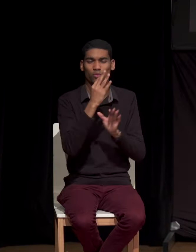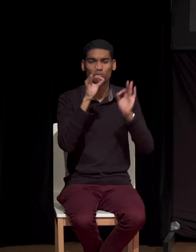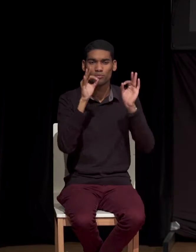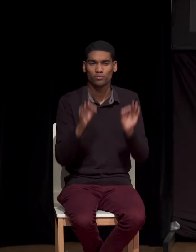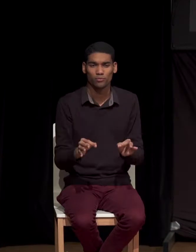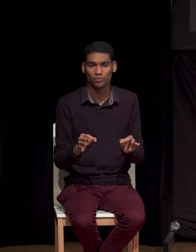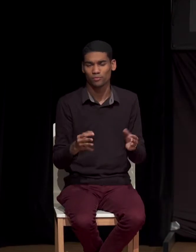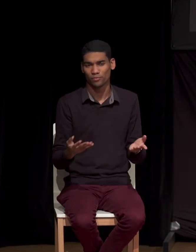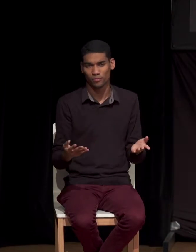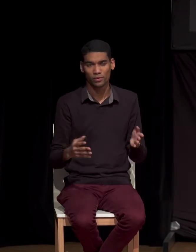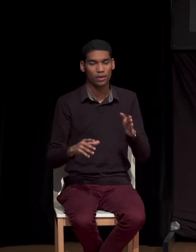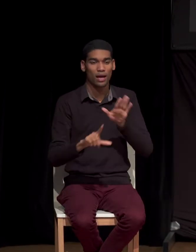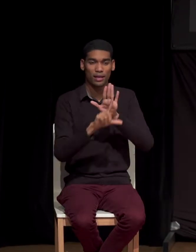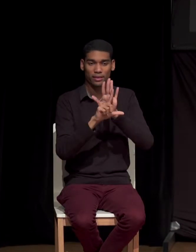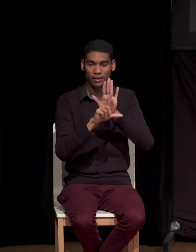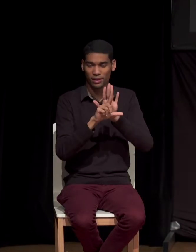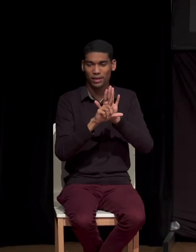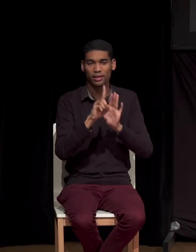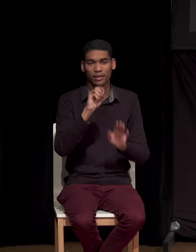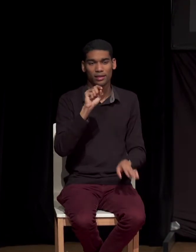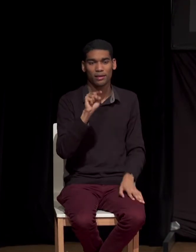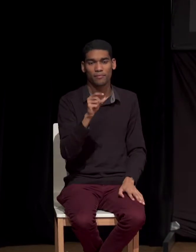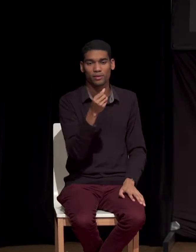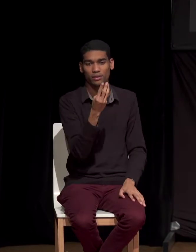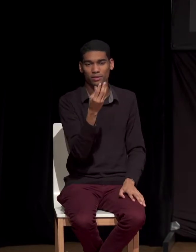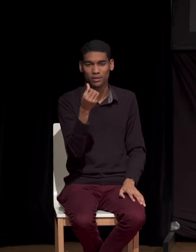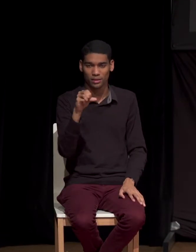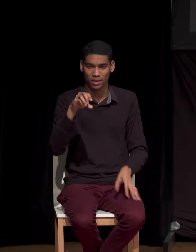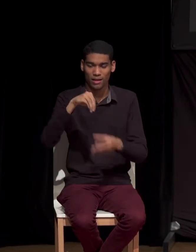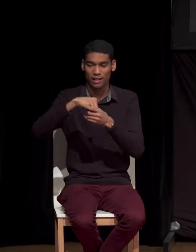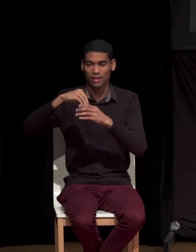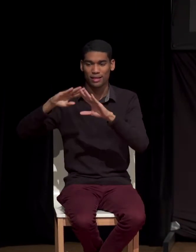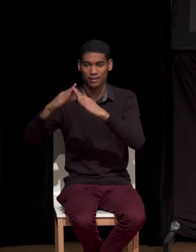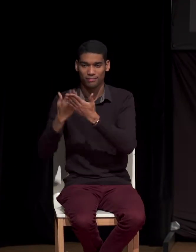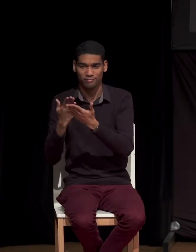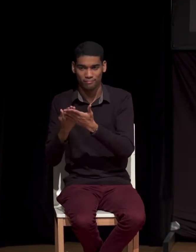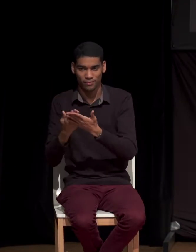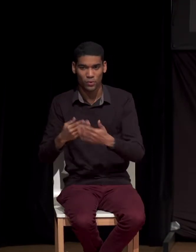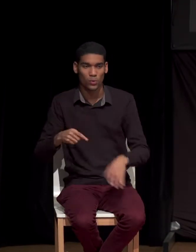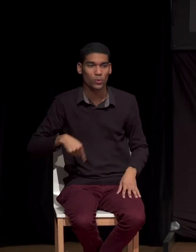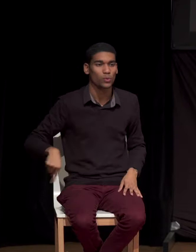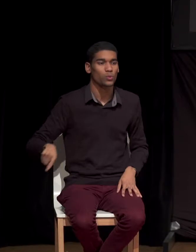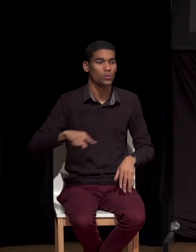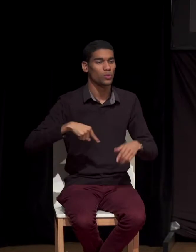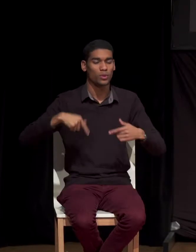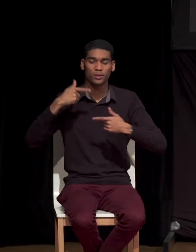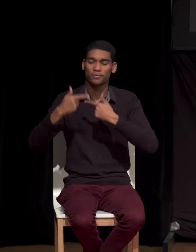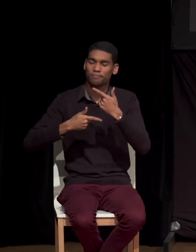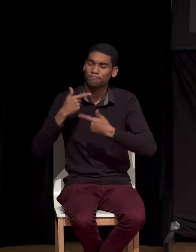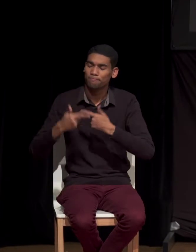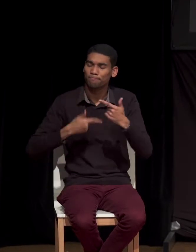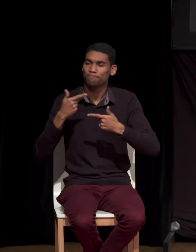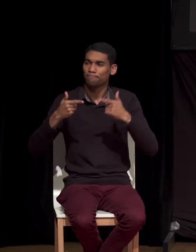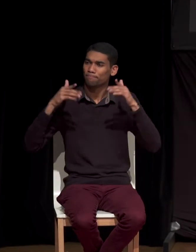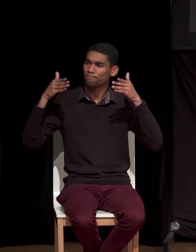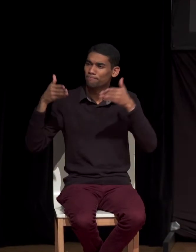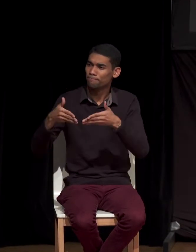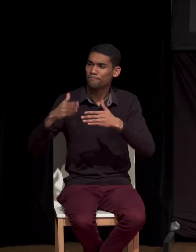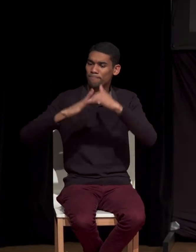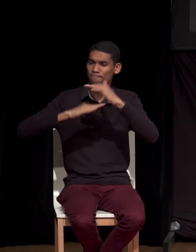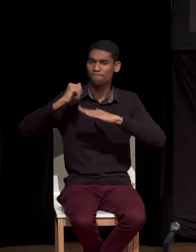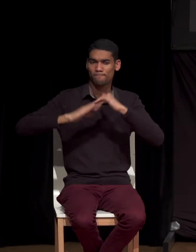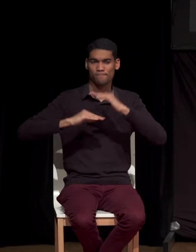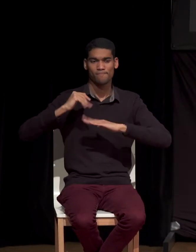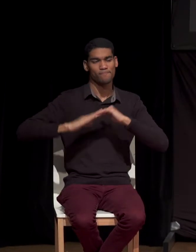de implementação da lei na sala de aula. A gente trabalha com uma perspectiva bastante